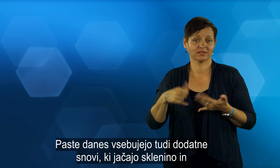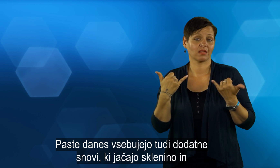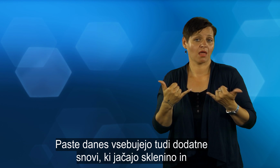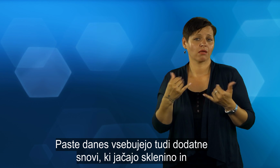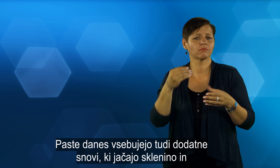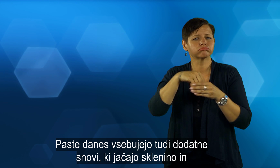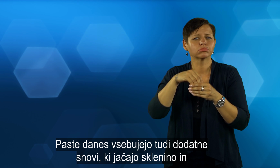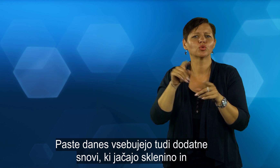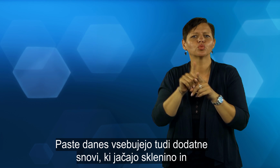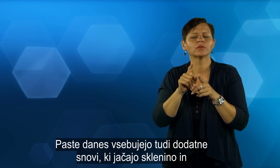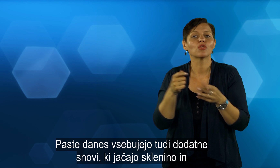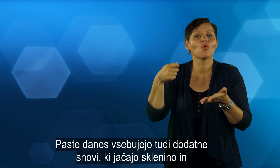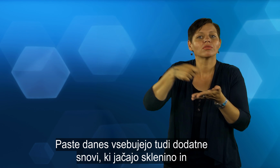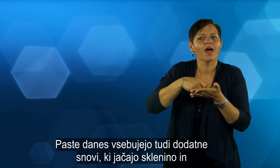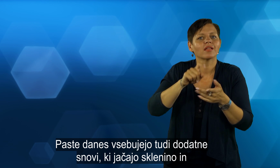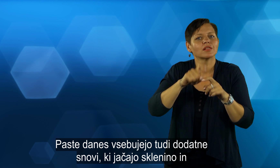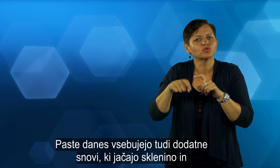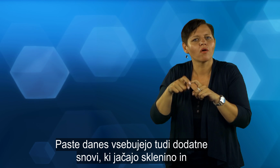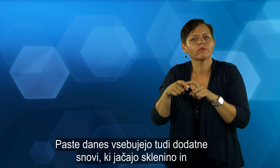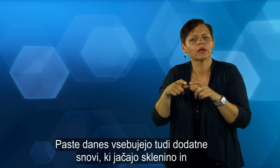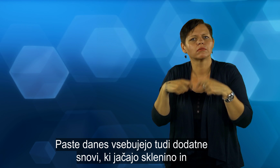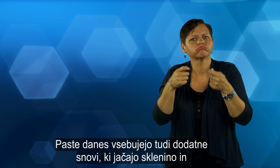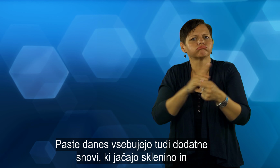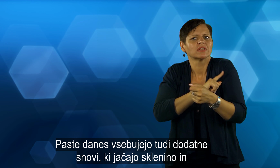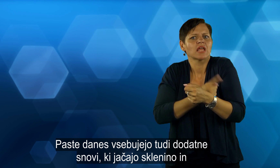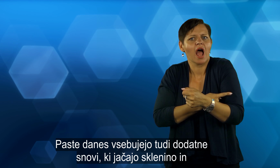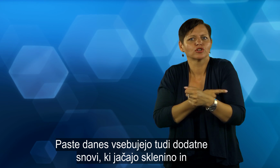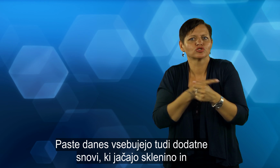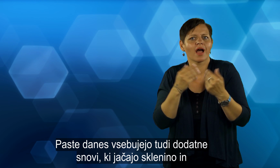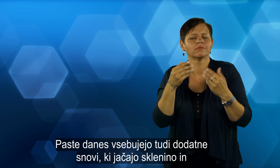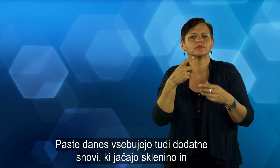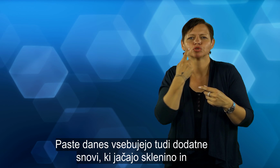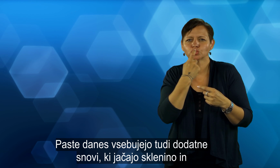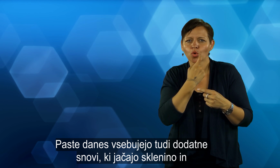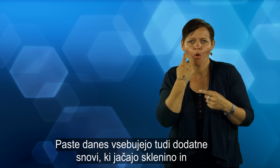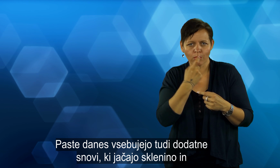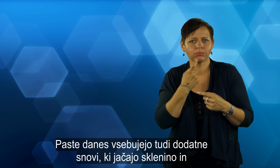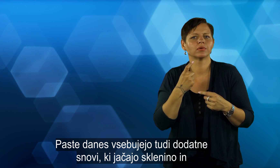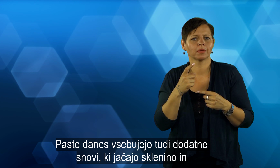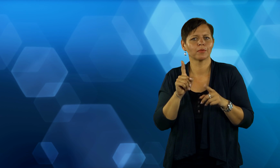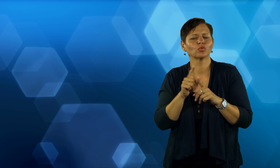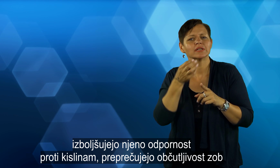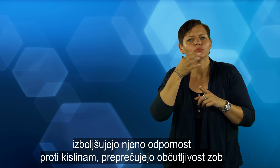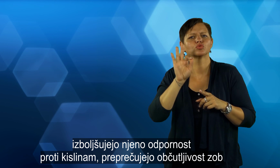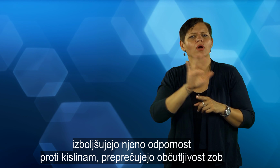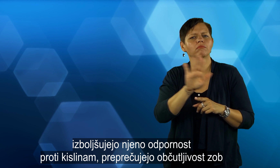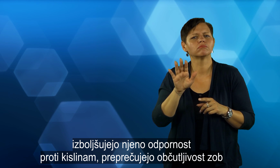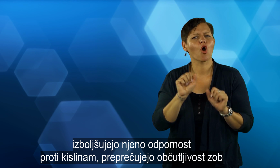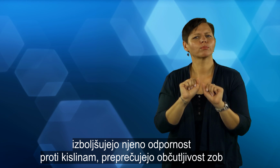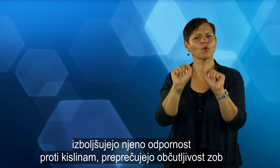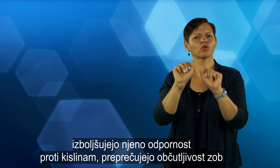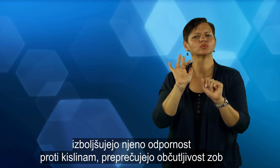Paste danes vsebujejo tudi dodatne snovi, ki jačajo sklenino in izboljšujejo njeno odpornost proti